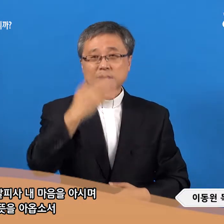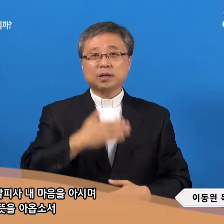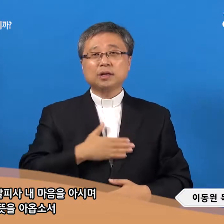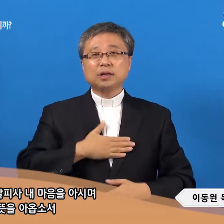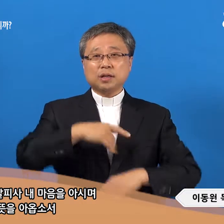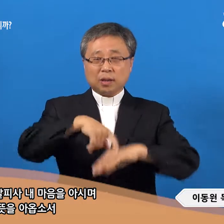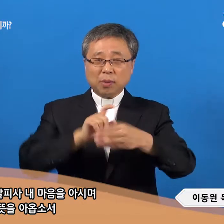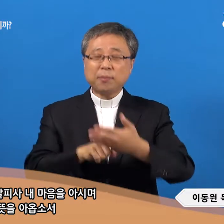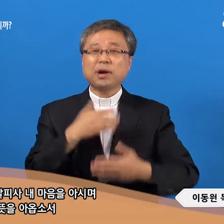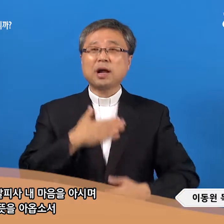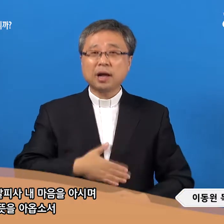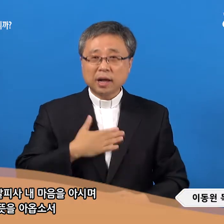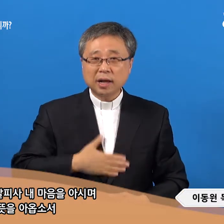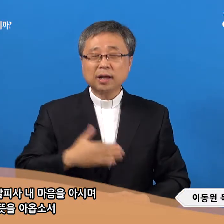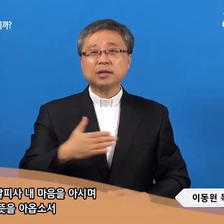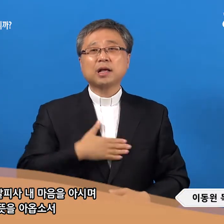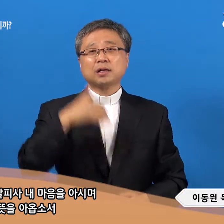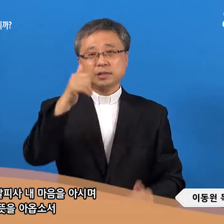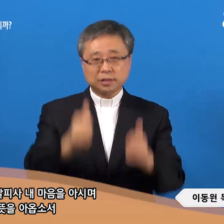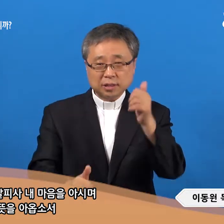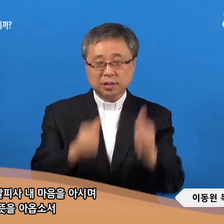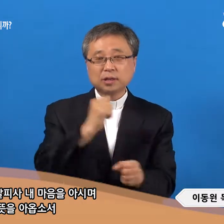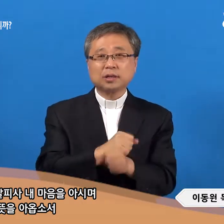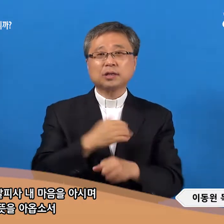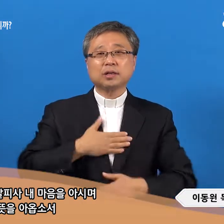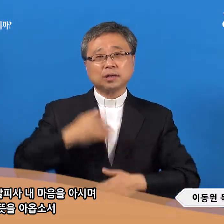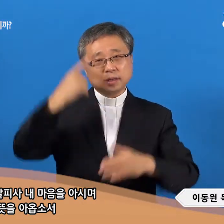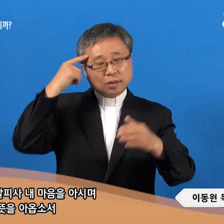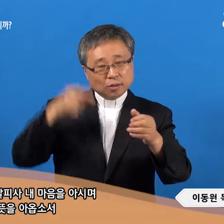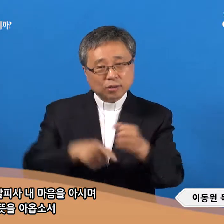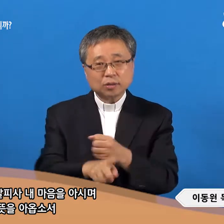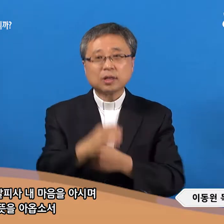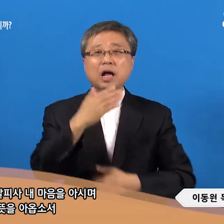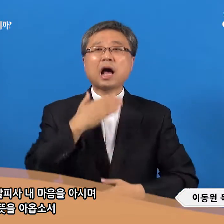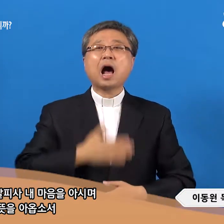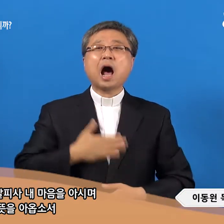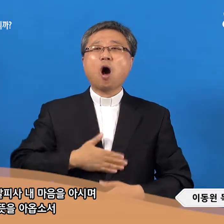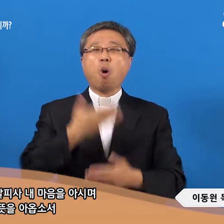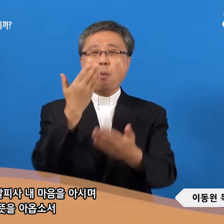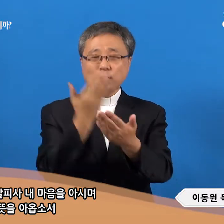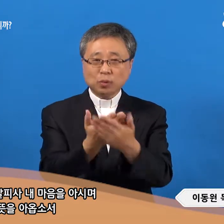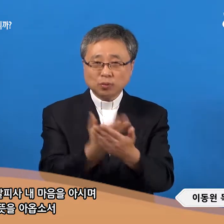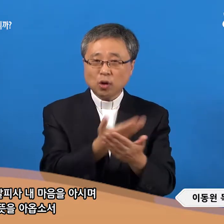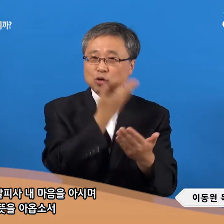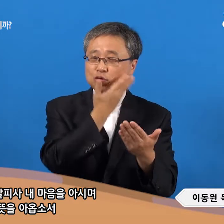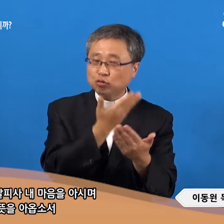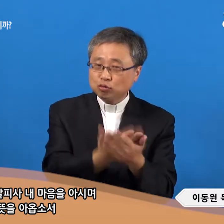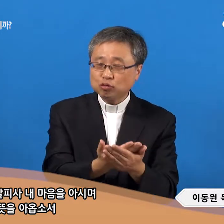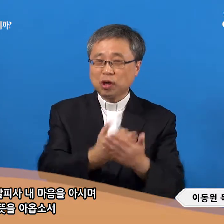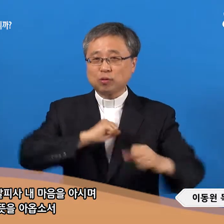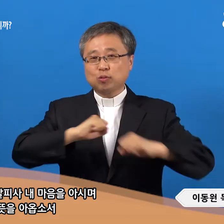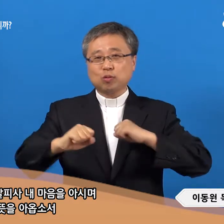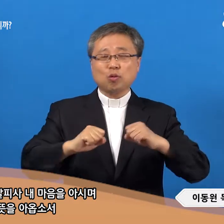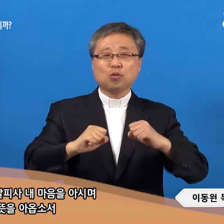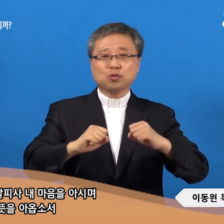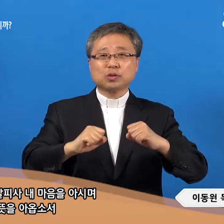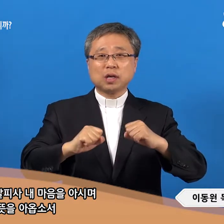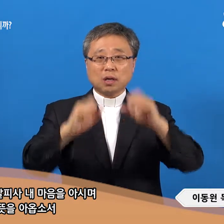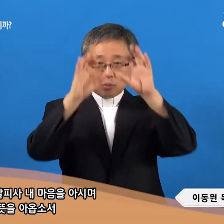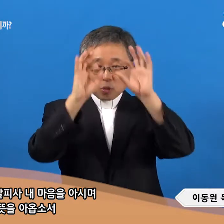내 마음을 아시며 나를 시험하사 내 뜻을 아옵소서. 여기 중요한 동사가 세 가지가 나와요.